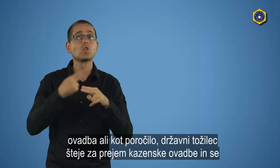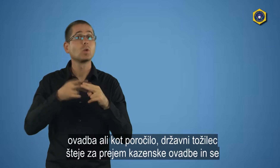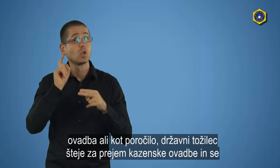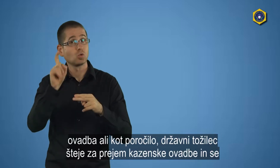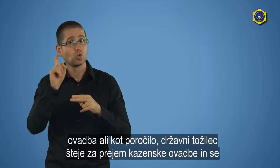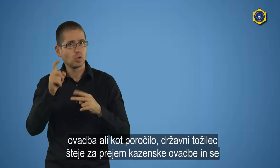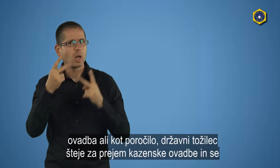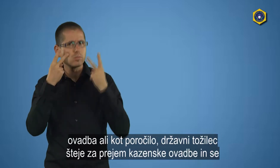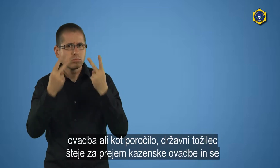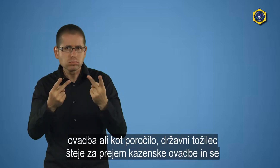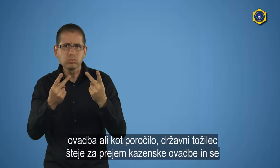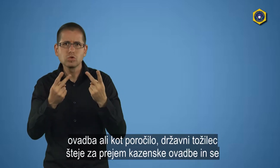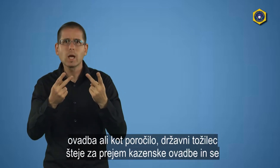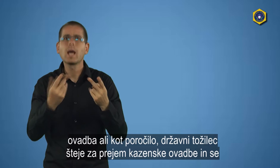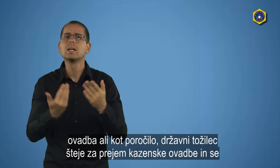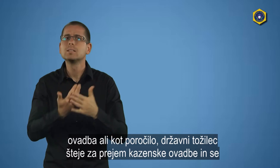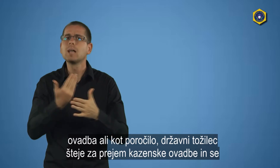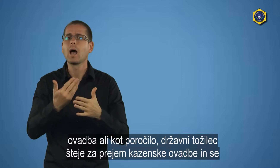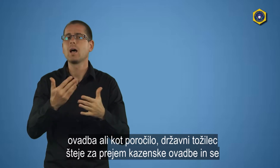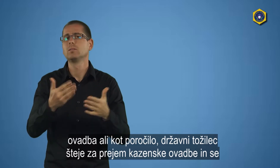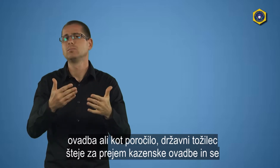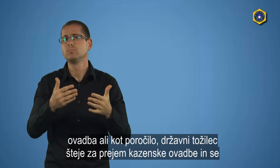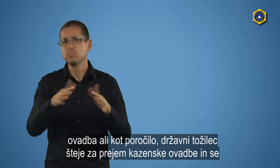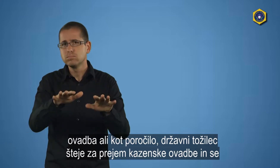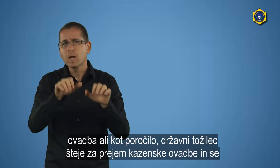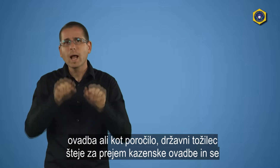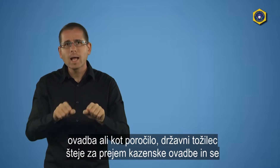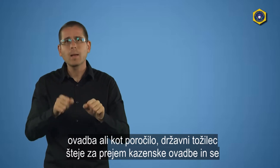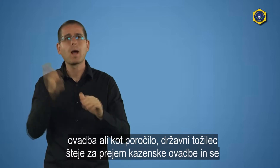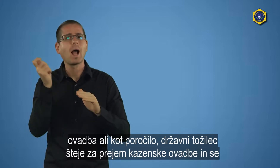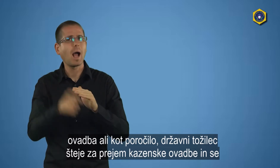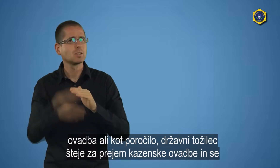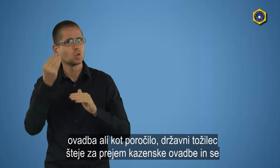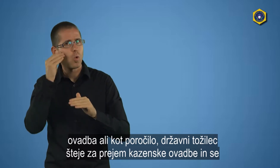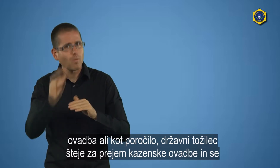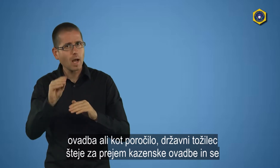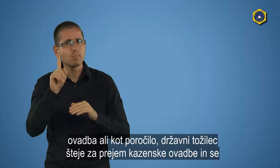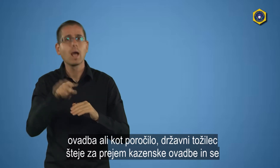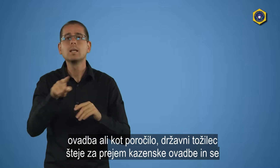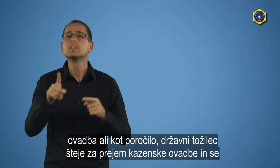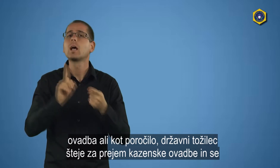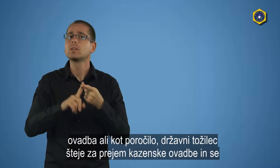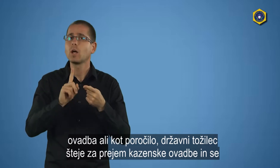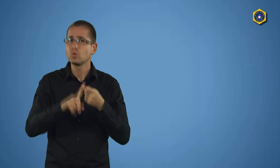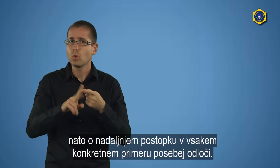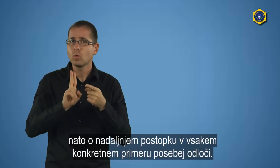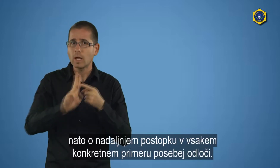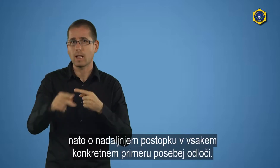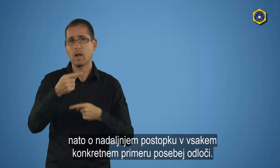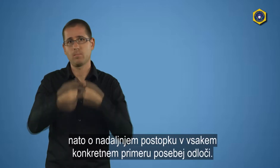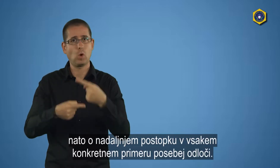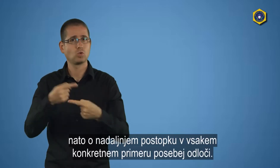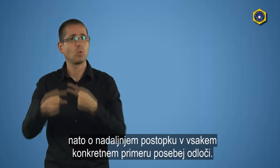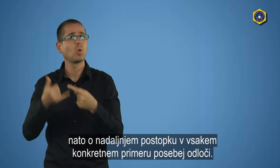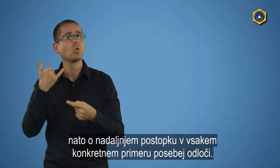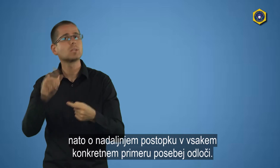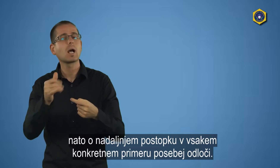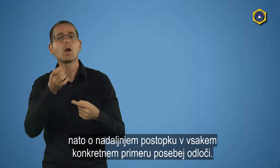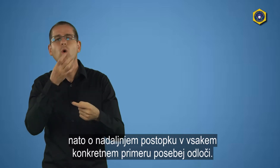tožilec šteje za prejem kazenske ovadbe in se nato o nadaljnjem postopku v vsakem konkretnem primeru posebej